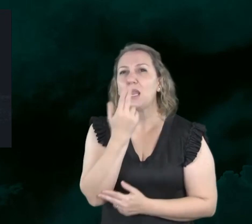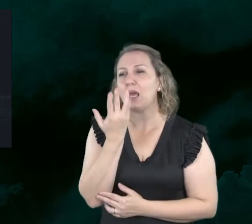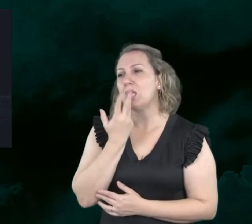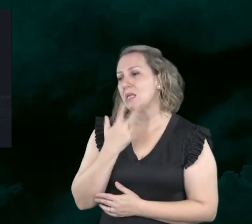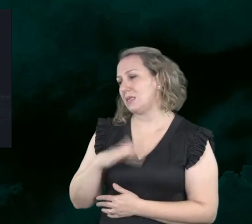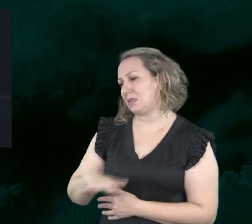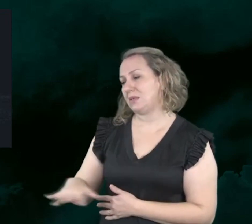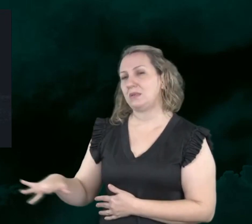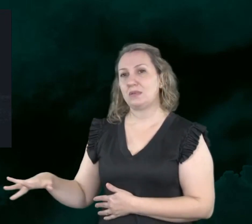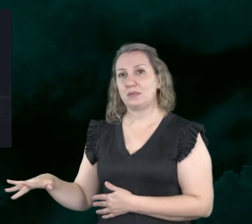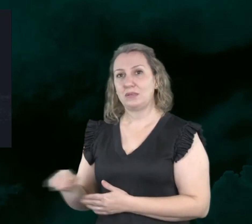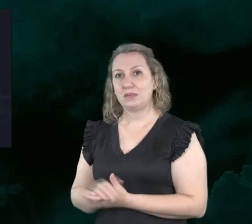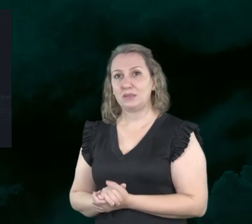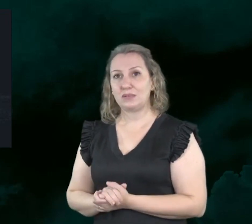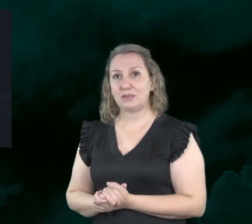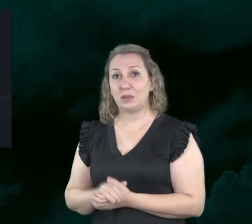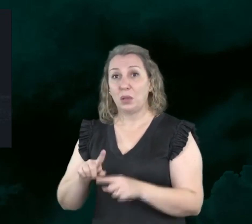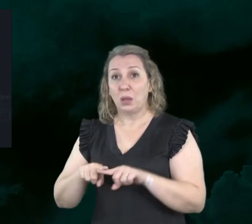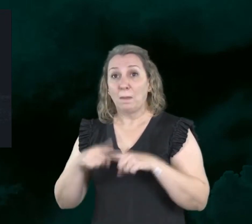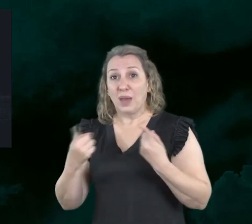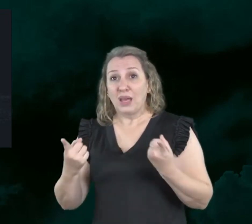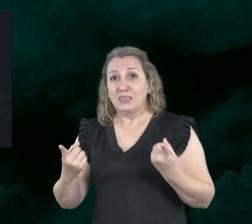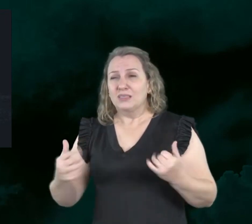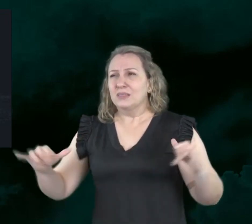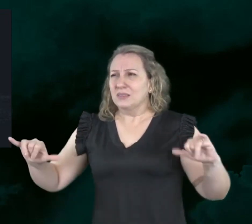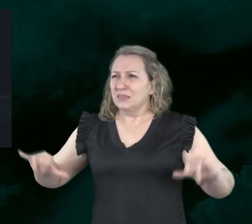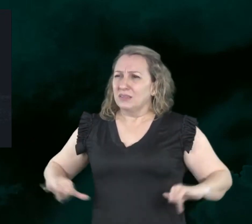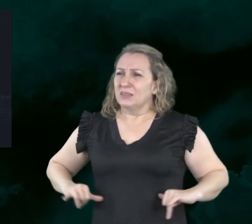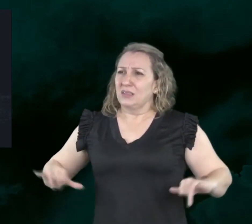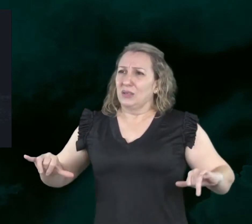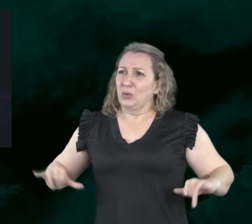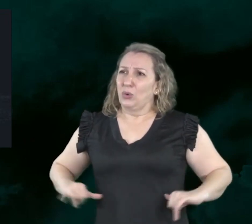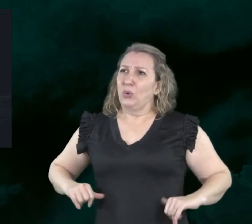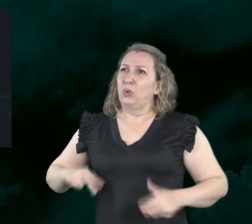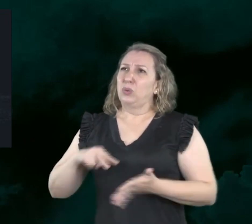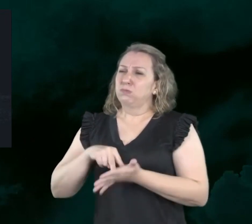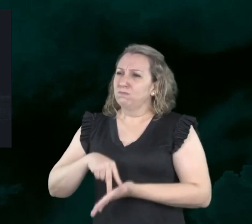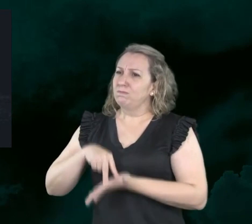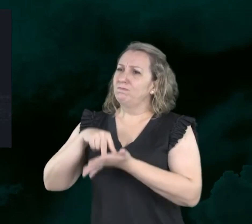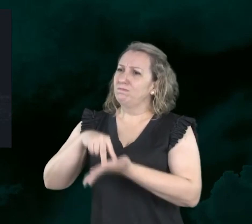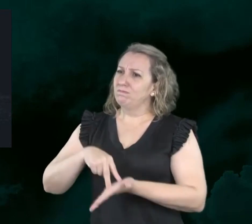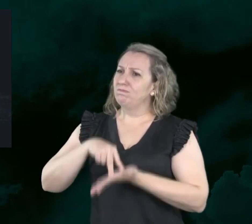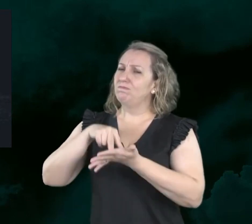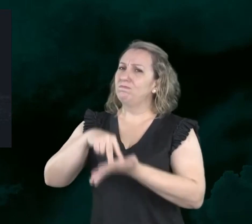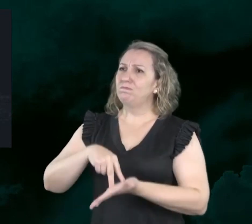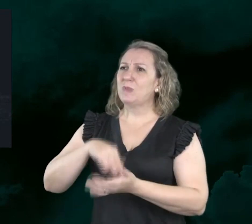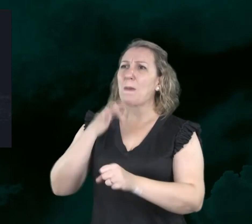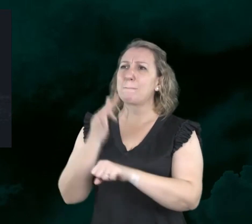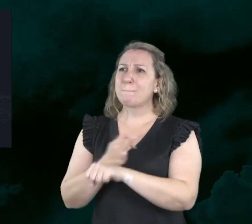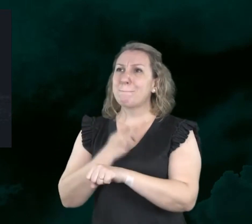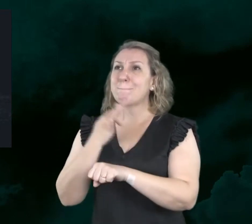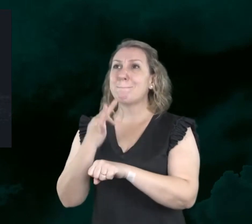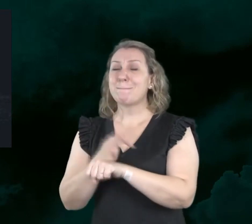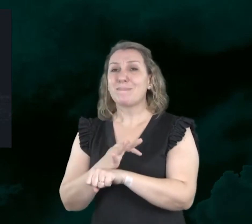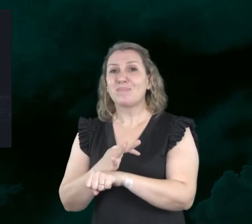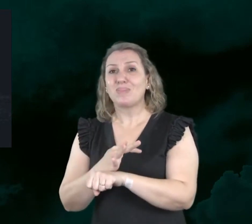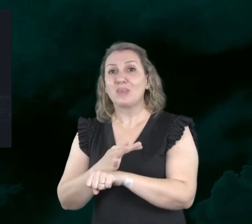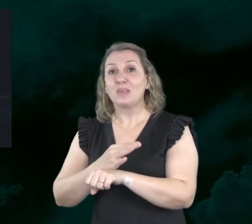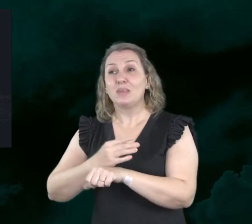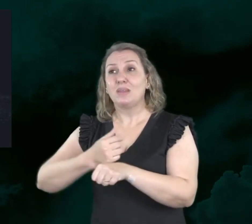A perseverança é como uma passagem que você compra, como um ticket que você adquire, para poder